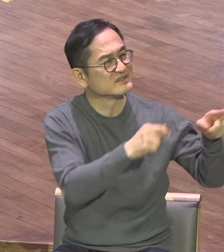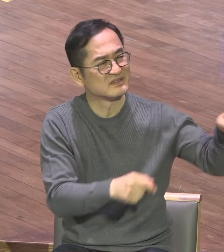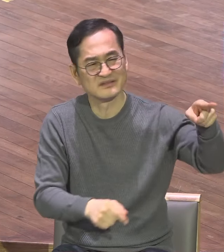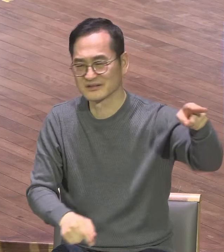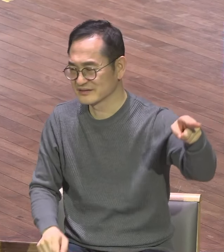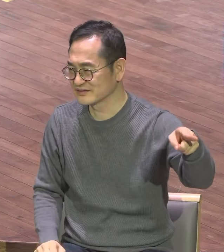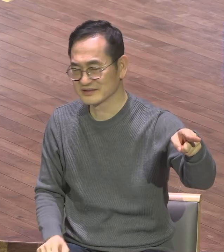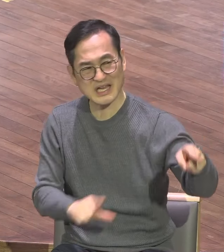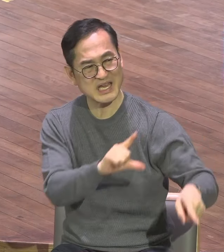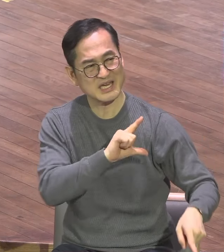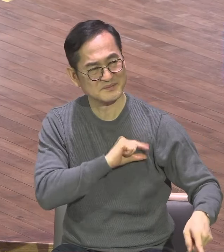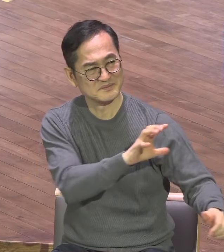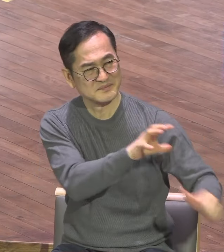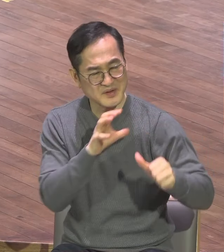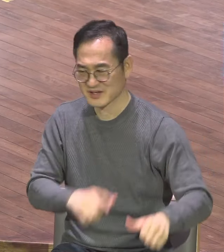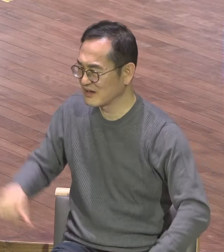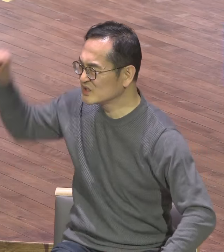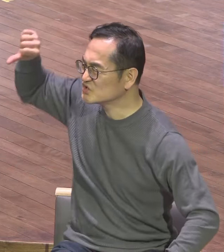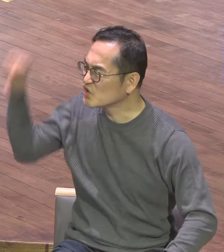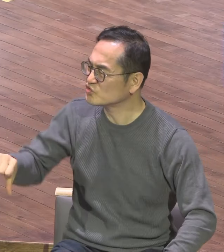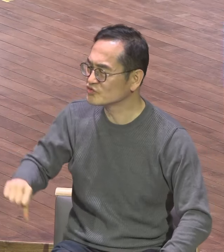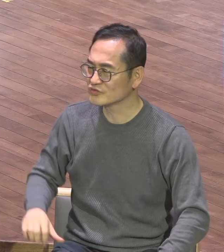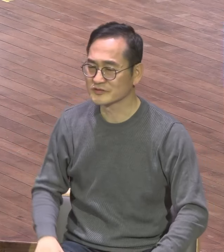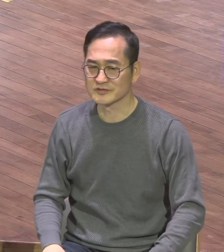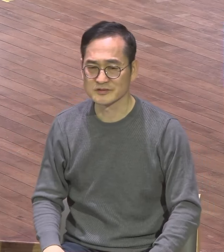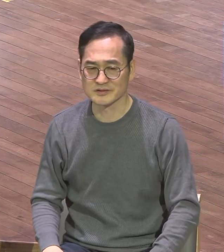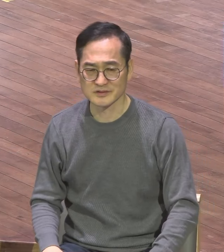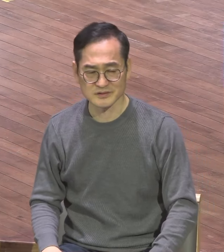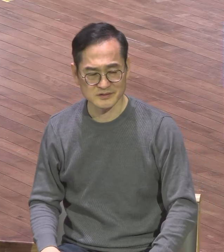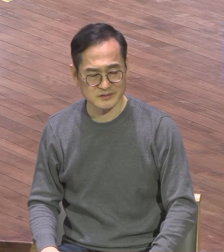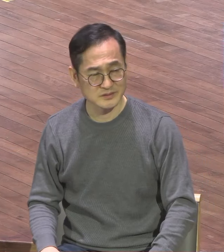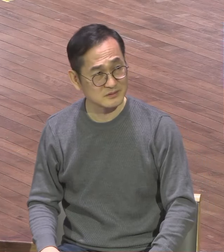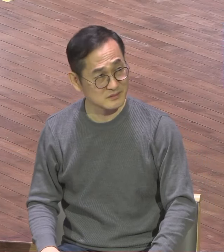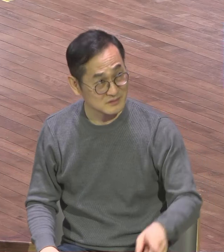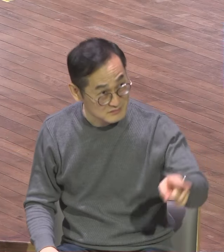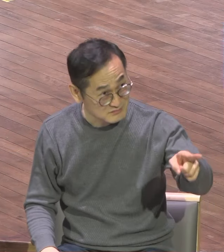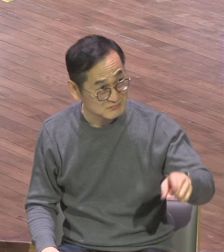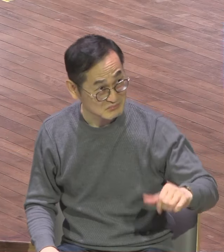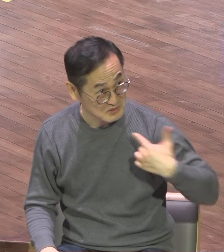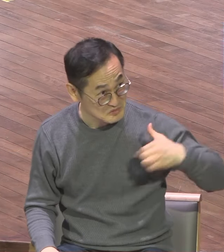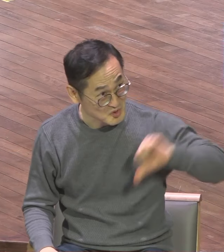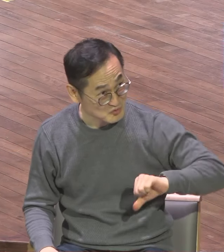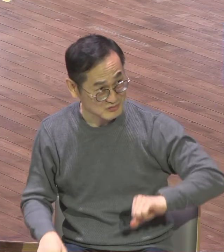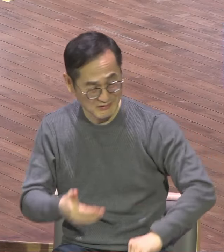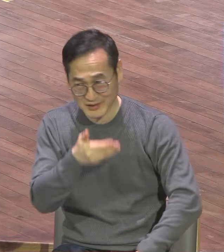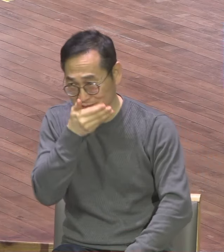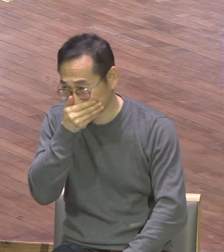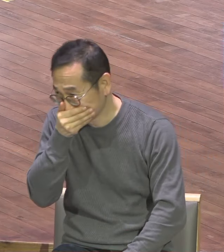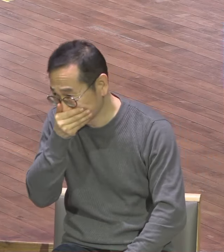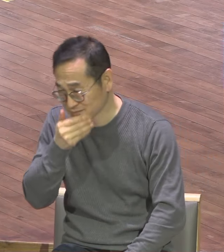그 신들의 이름으로 다윗을 저주를 하니까 그래 누가 참신인지 오늘 보여줄게 그